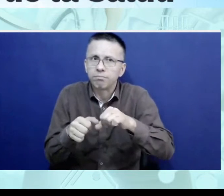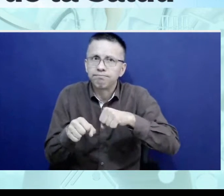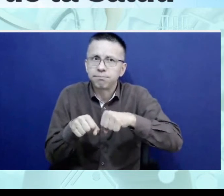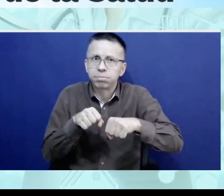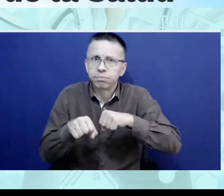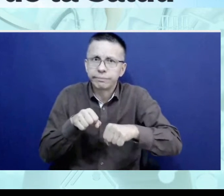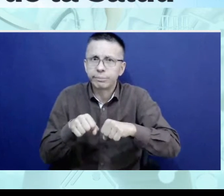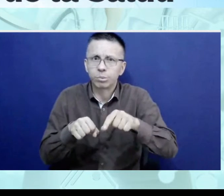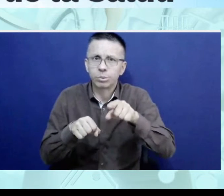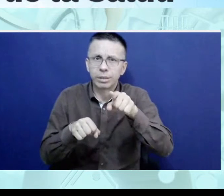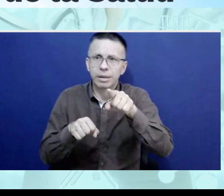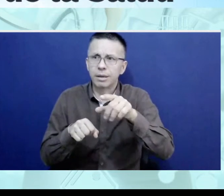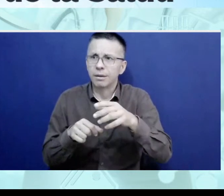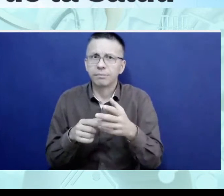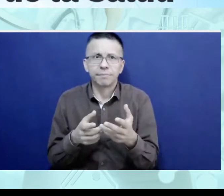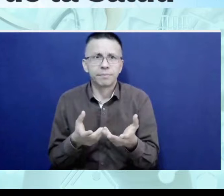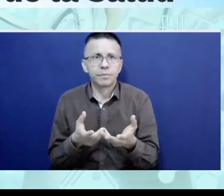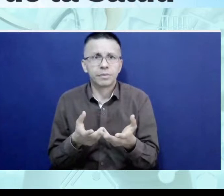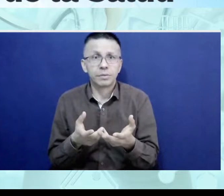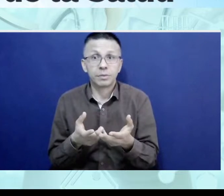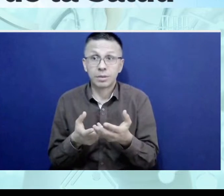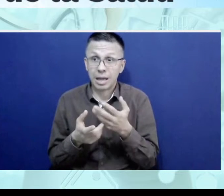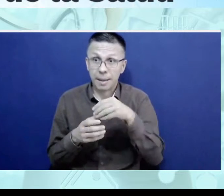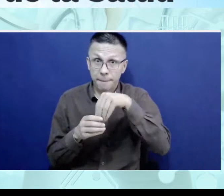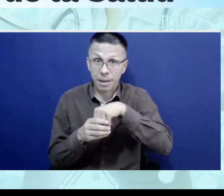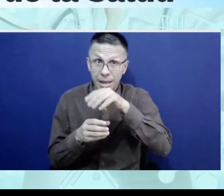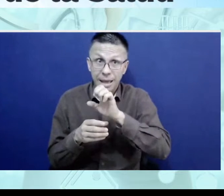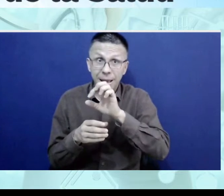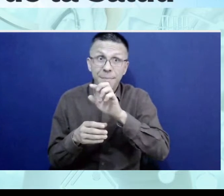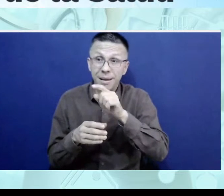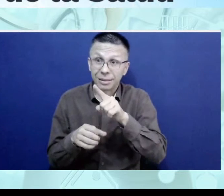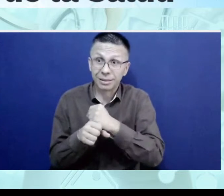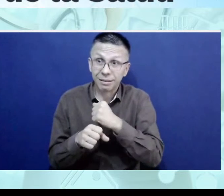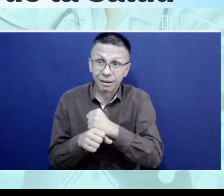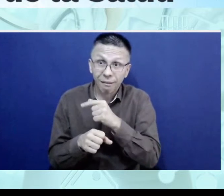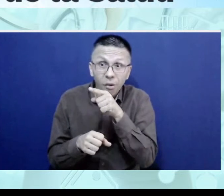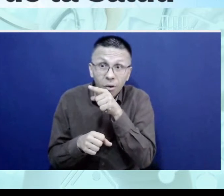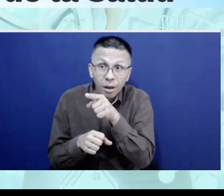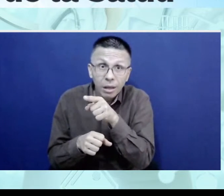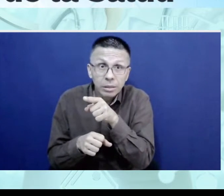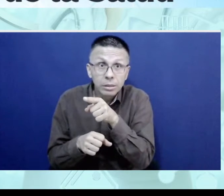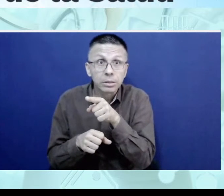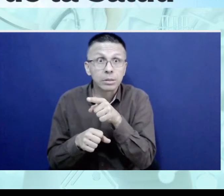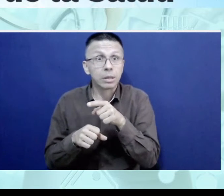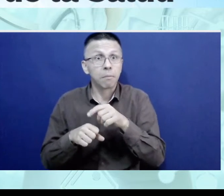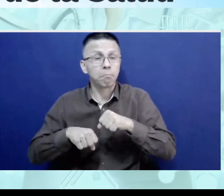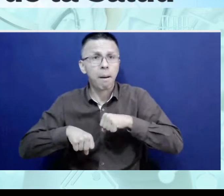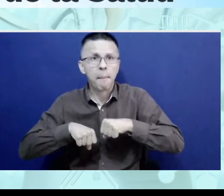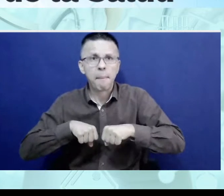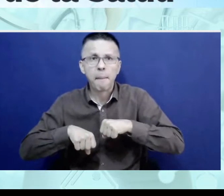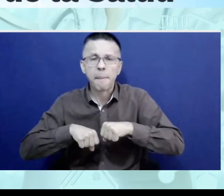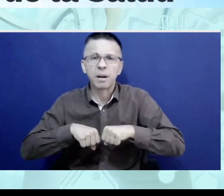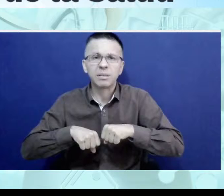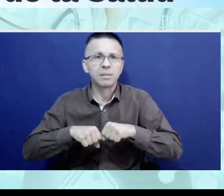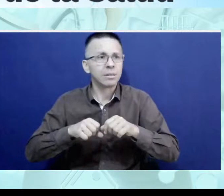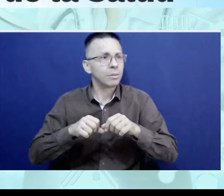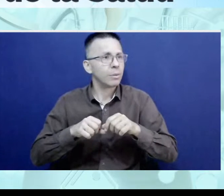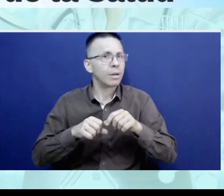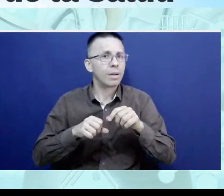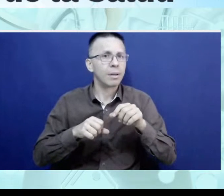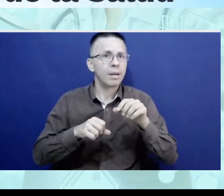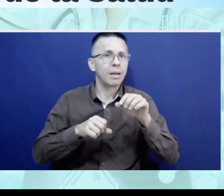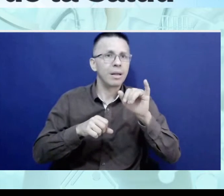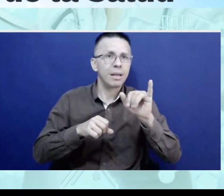¿cierto?, en la EPS, pues que esto realmente influya en la voluntad de todas estas